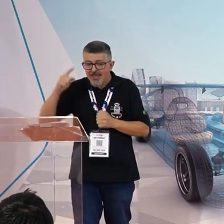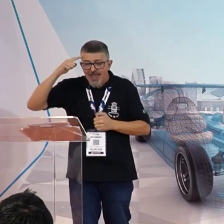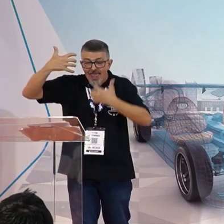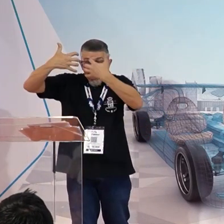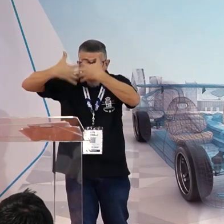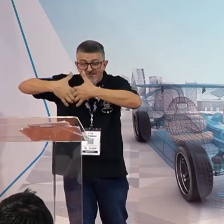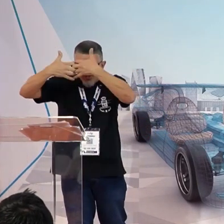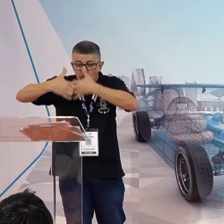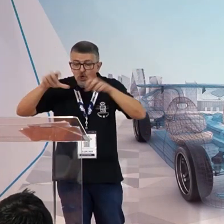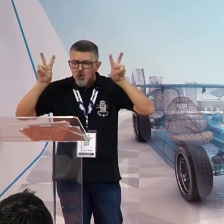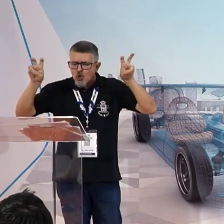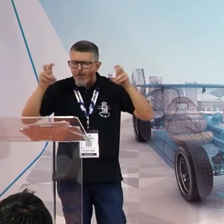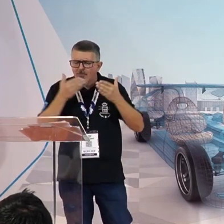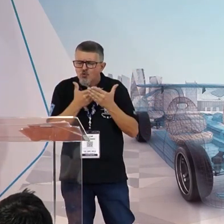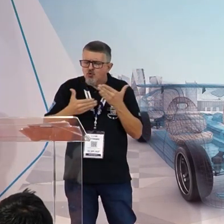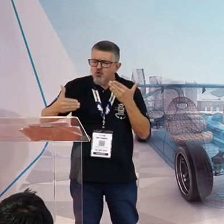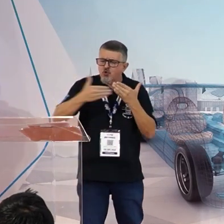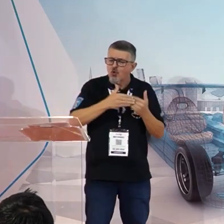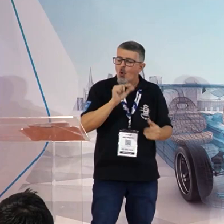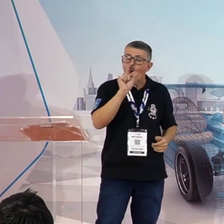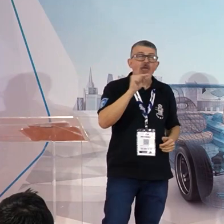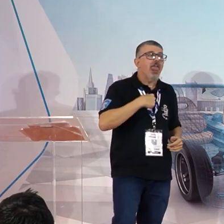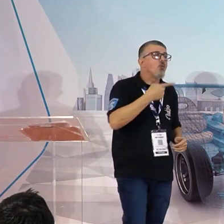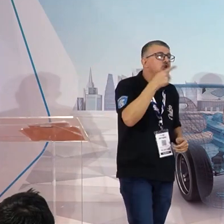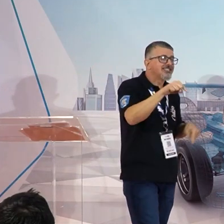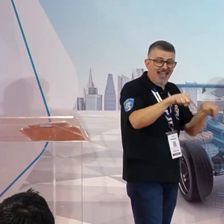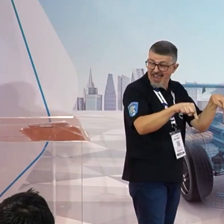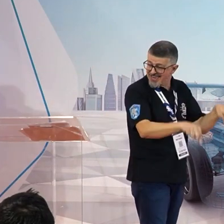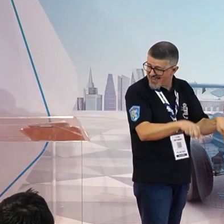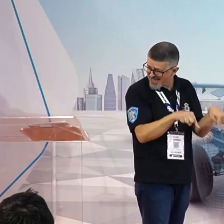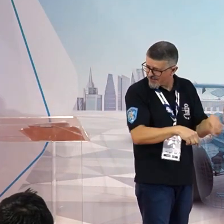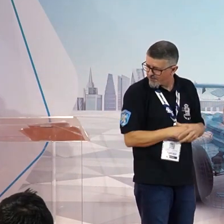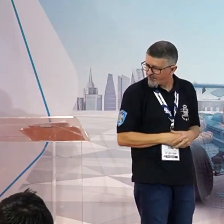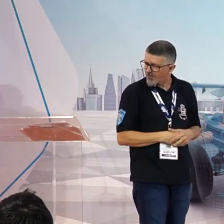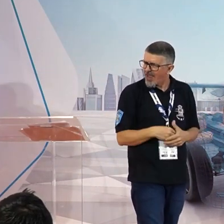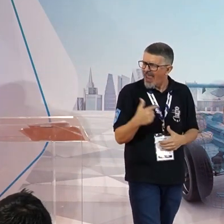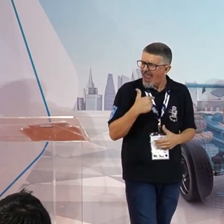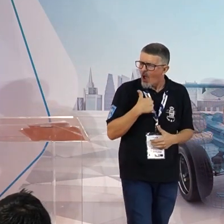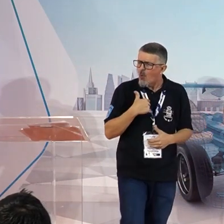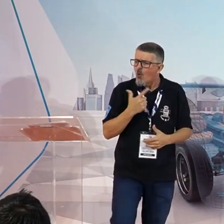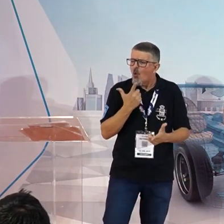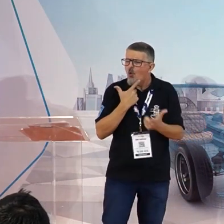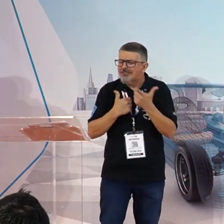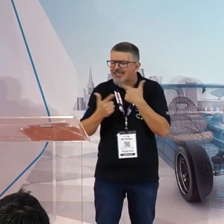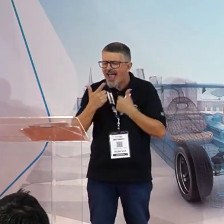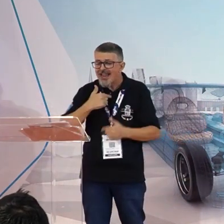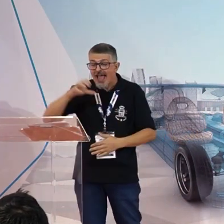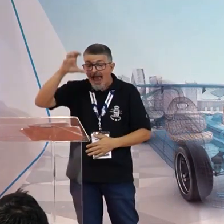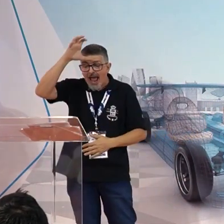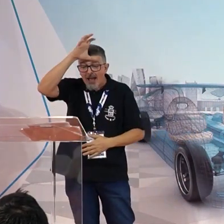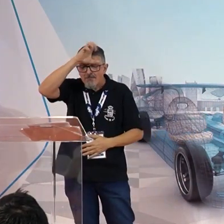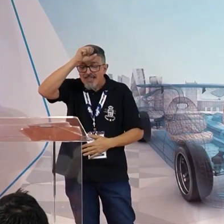para que você possa refletir sobre tudo que eu falei aqui hoje eu gostaria